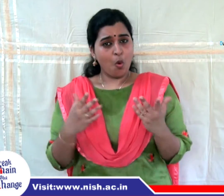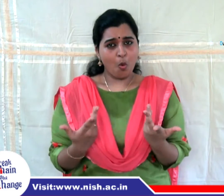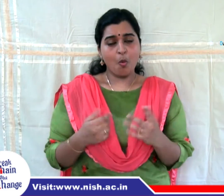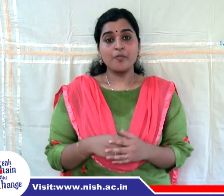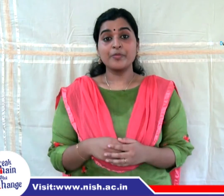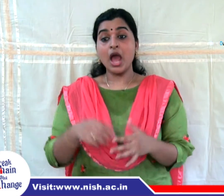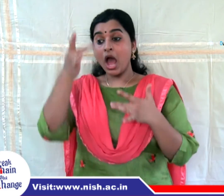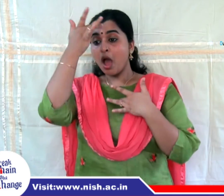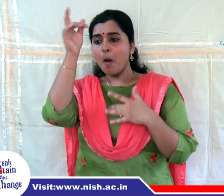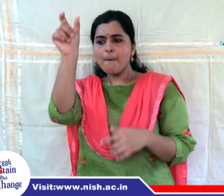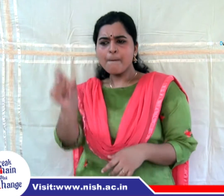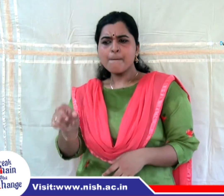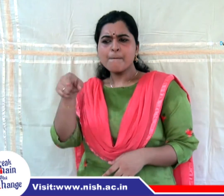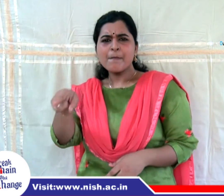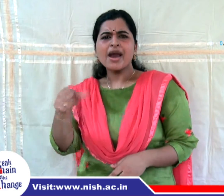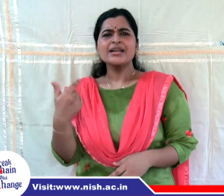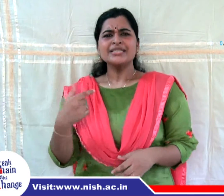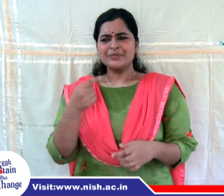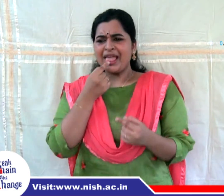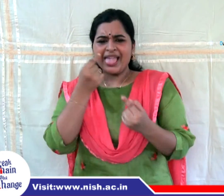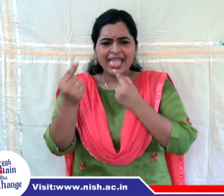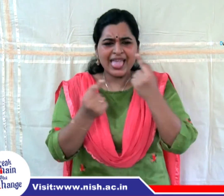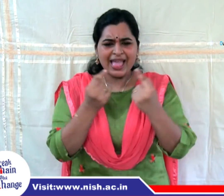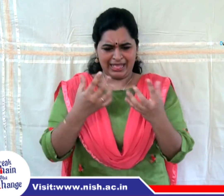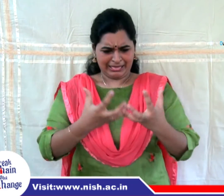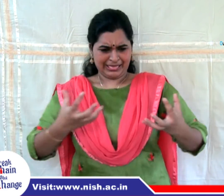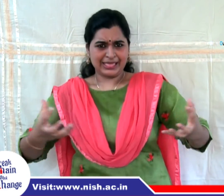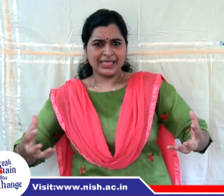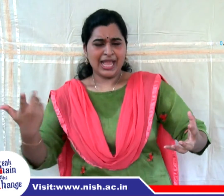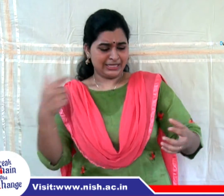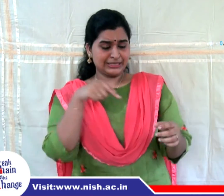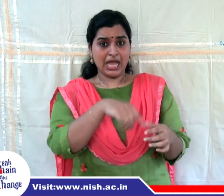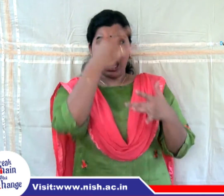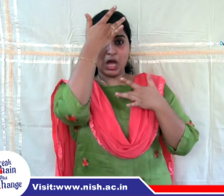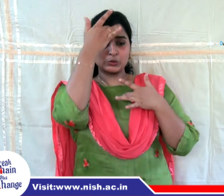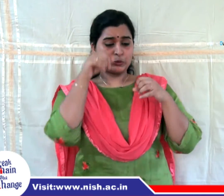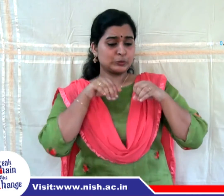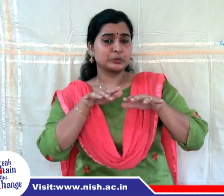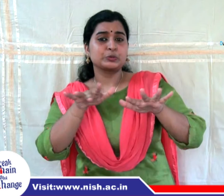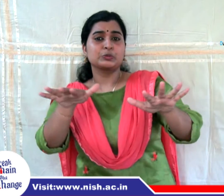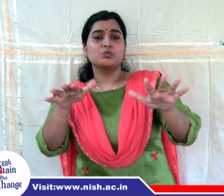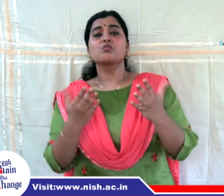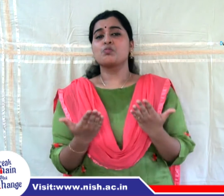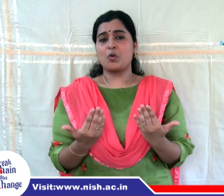തുടങ്ങിയവയിലൂടെയോ രോഗിയുടെ ശരീരസ്രവങ്ങൾ പറ്റിപ്പിടിച്ച വസ്തുക്കളിലൂടെയോ രോഗം പകരാം.